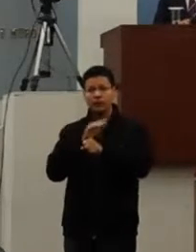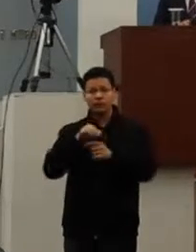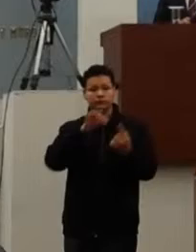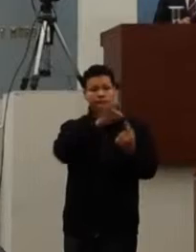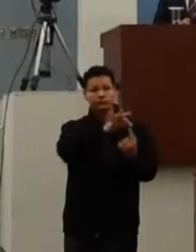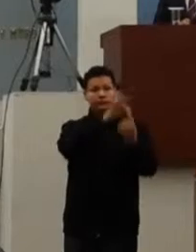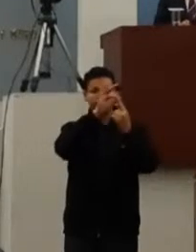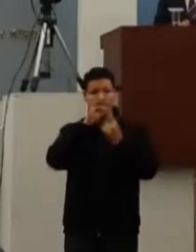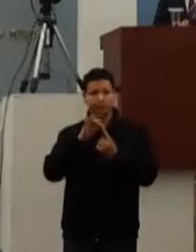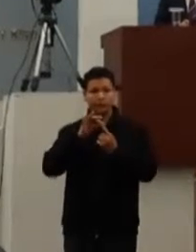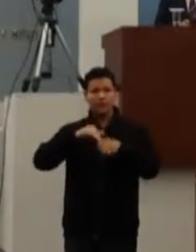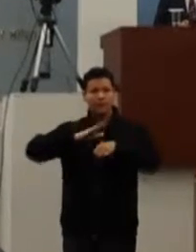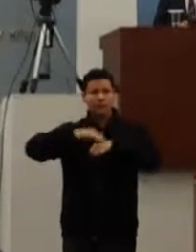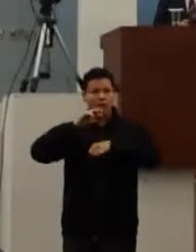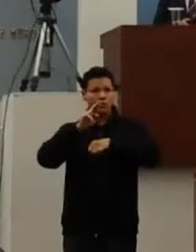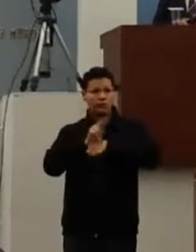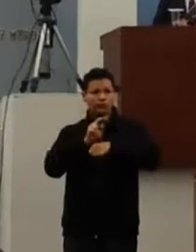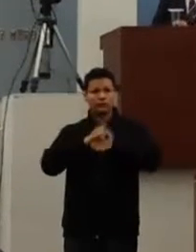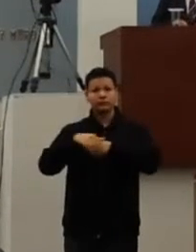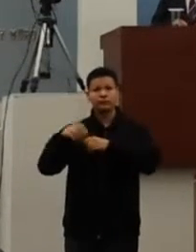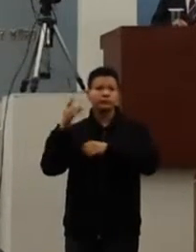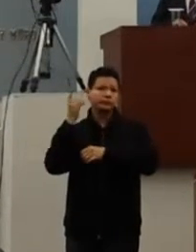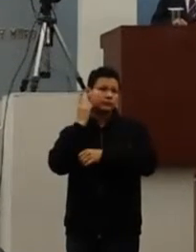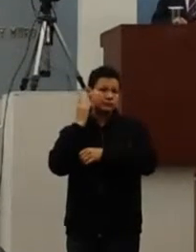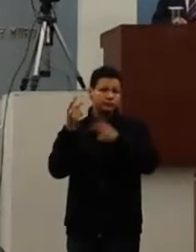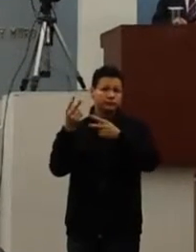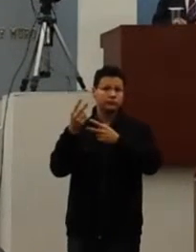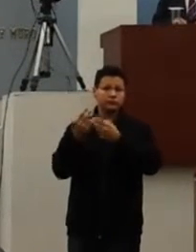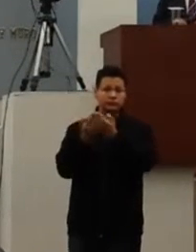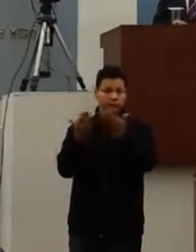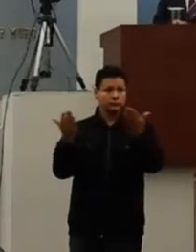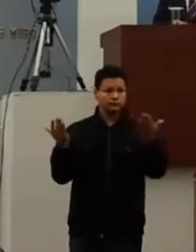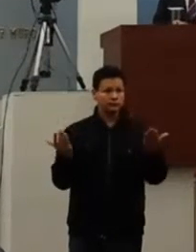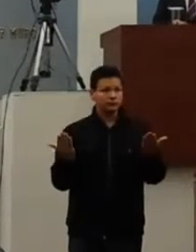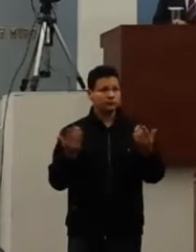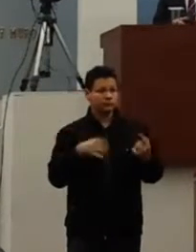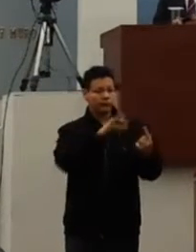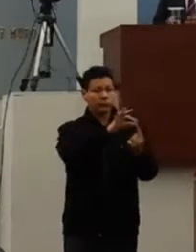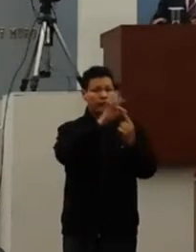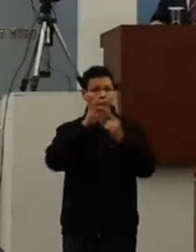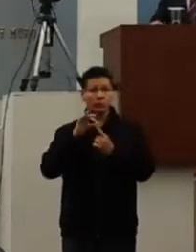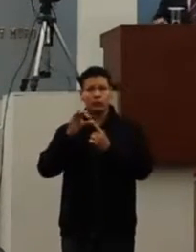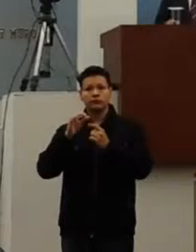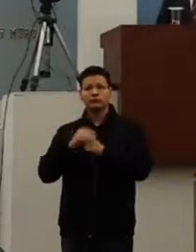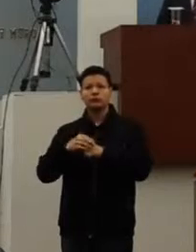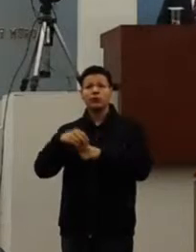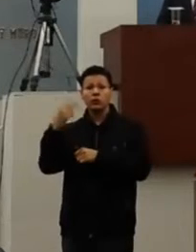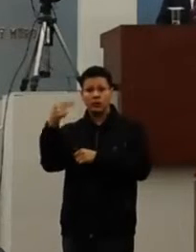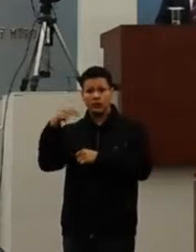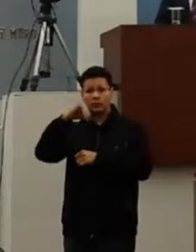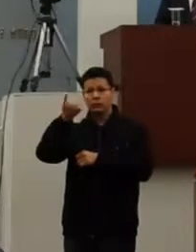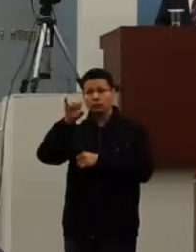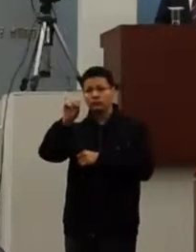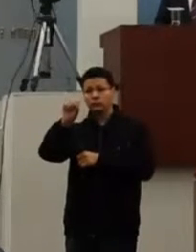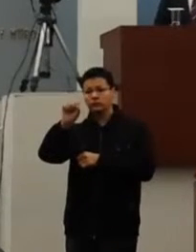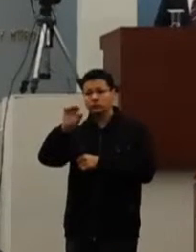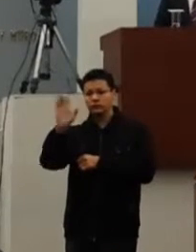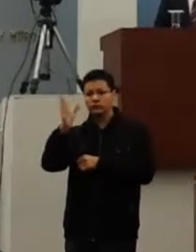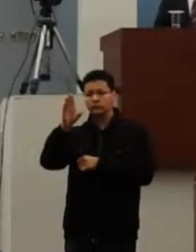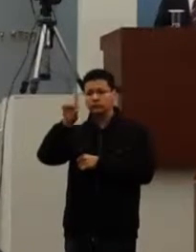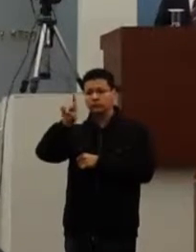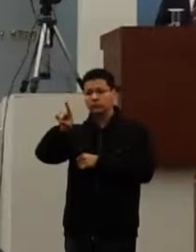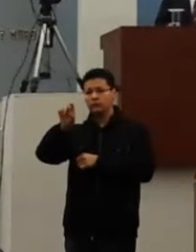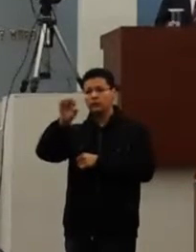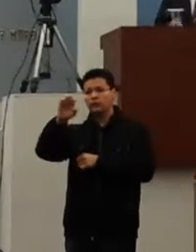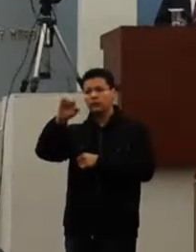se elige por mayoría calificada de los diputados presentes al contador josé de jesús martínez lorena